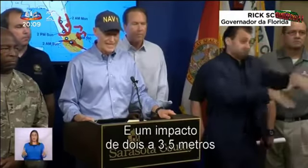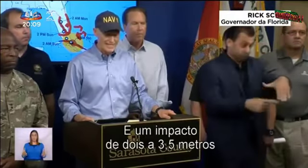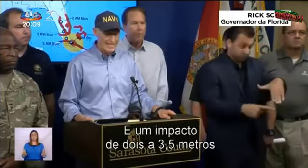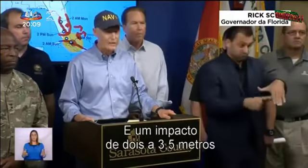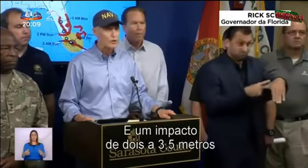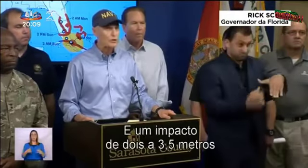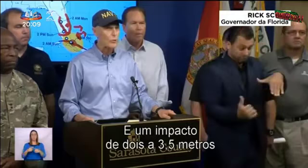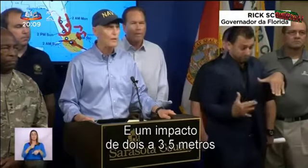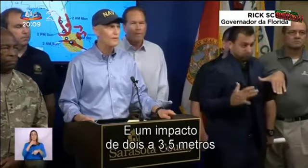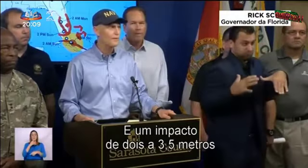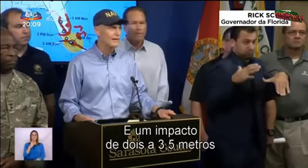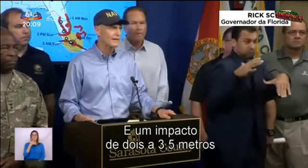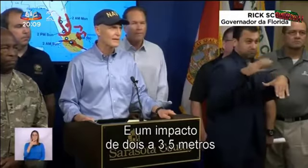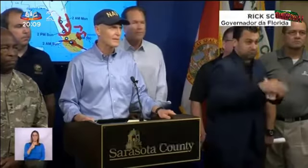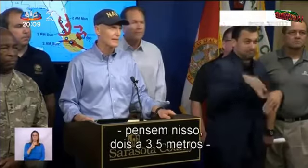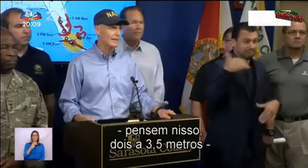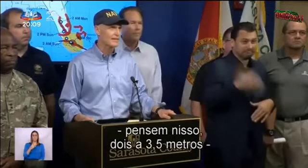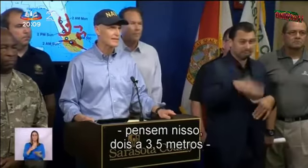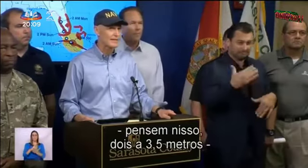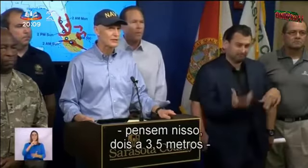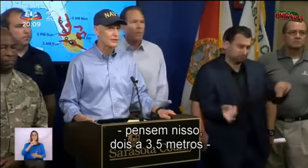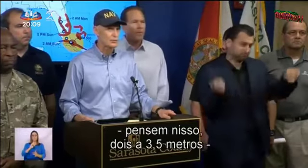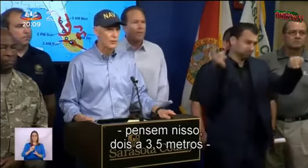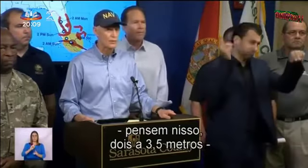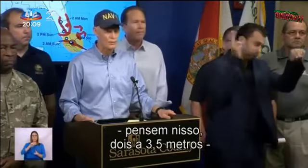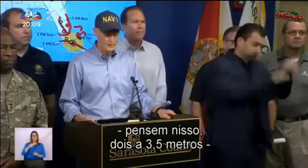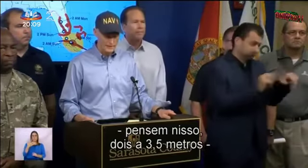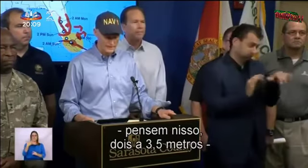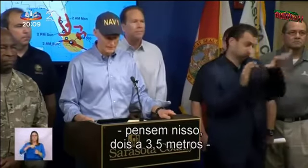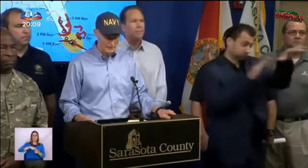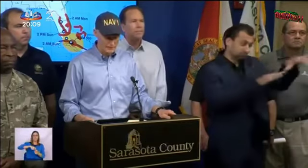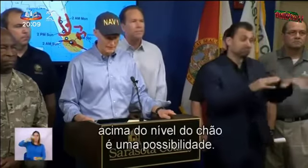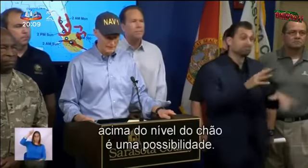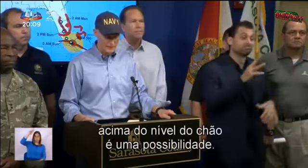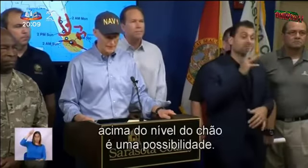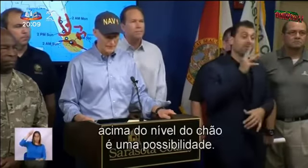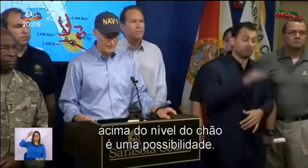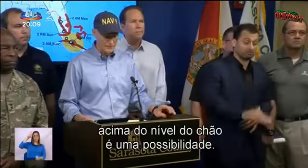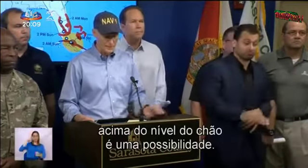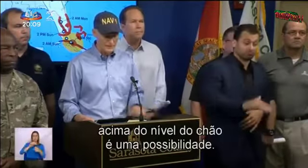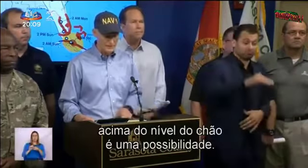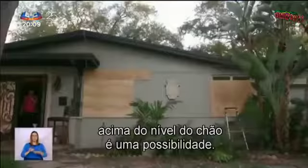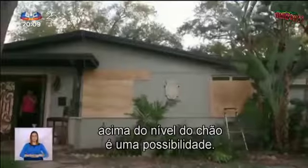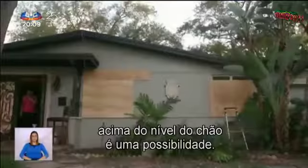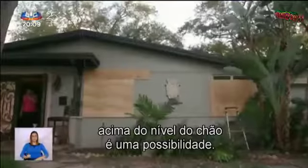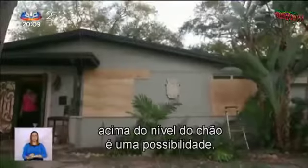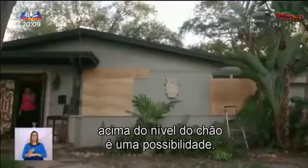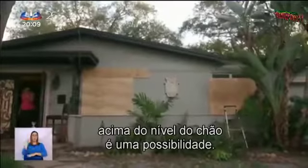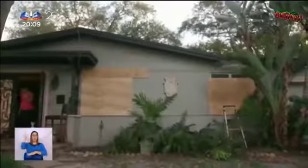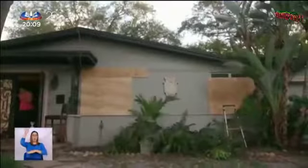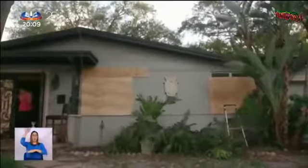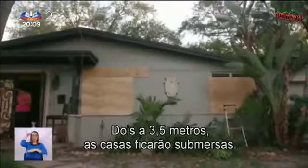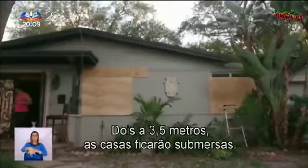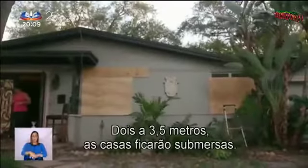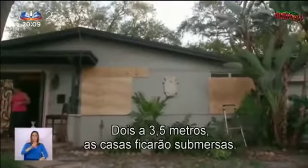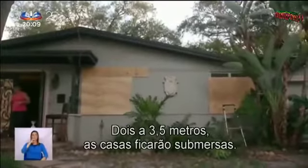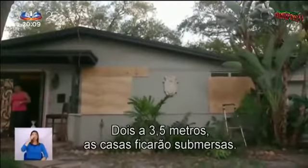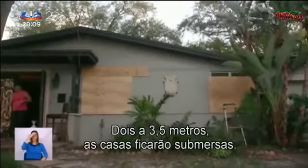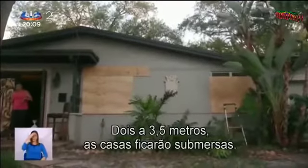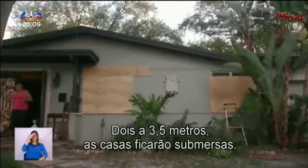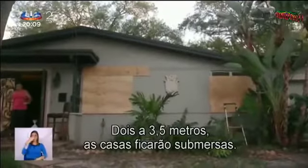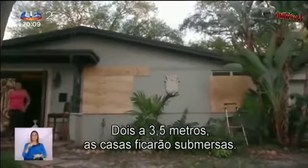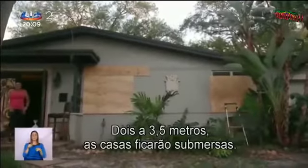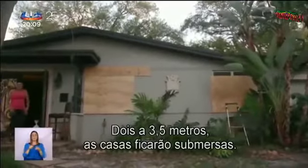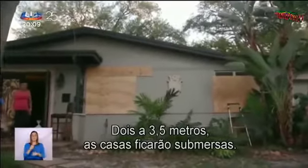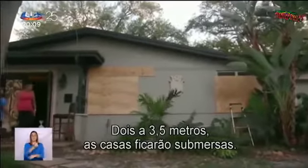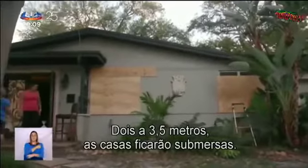And 6 to 12 feet, think about that, 6 to 12 feet of impacts above ground level is now probable. 6 to